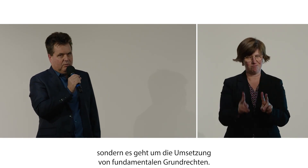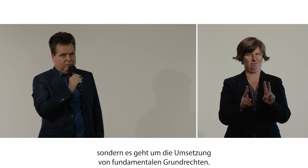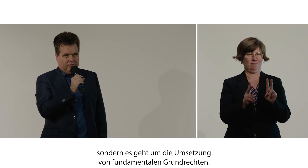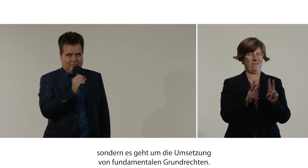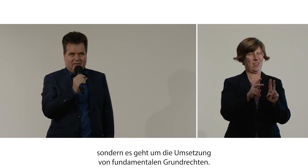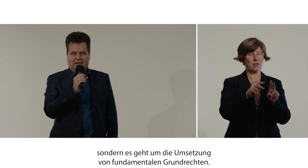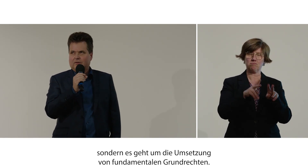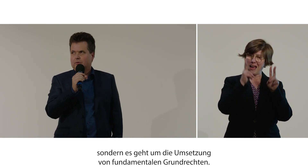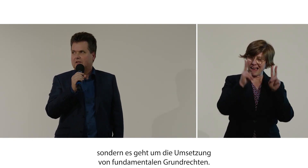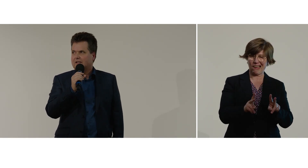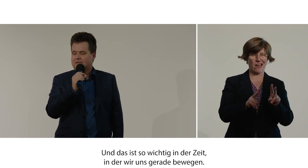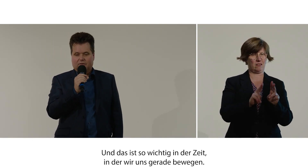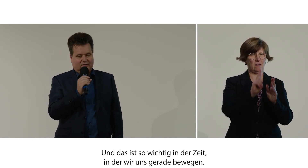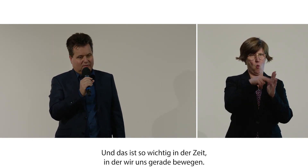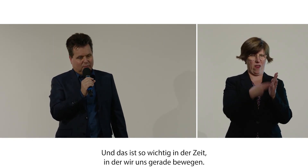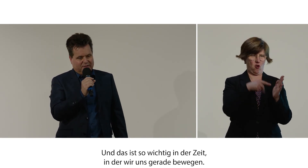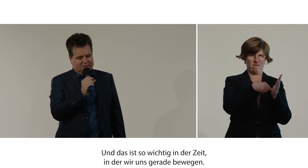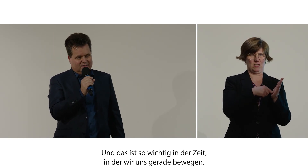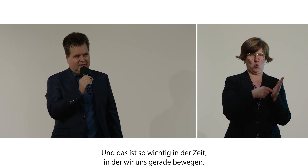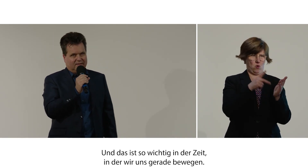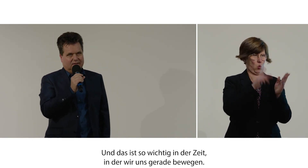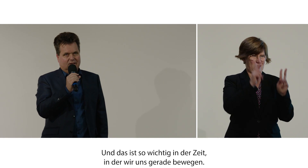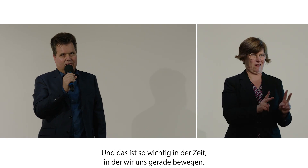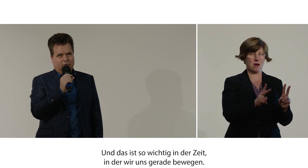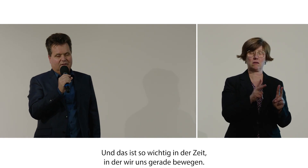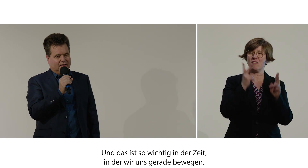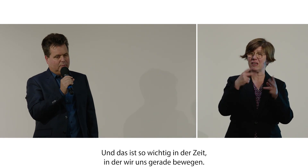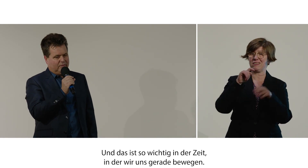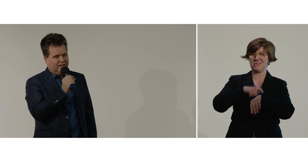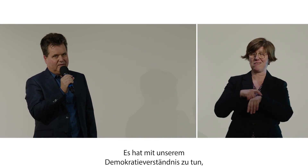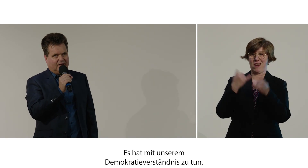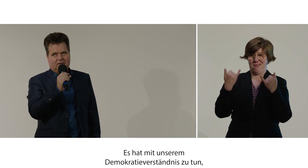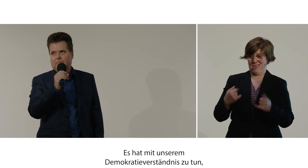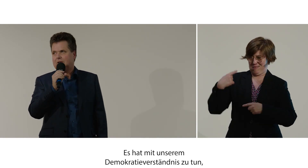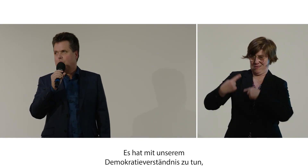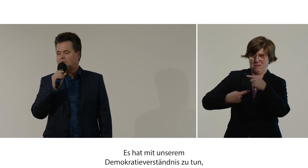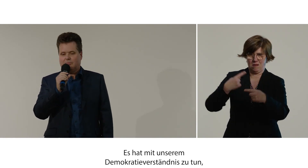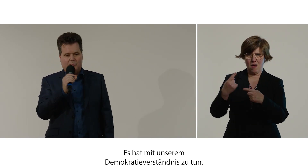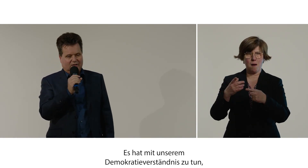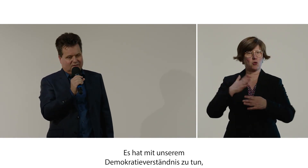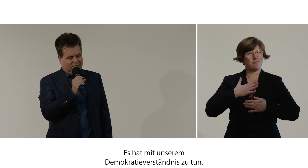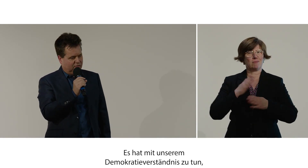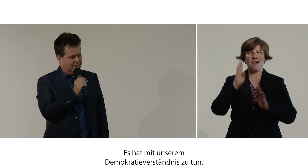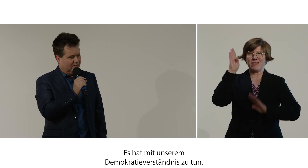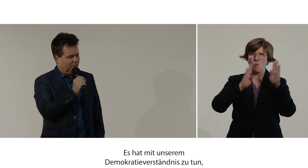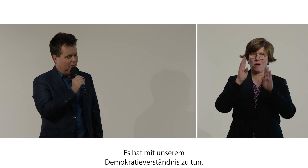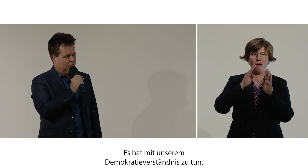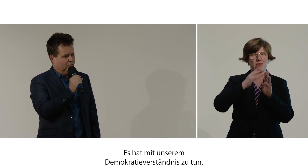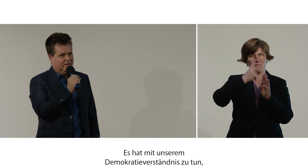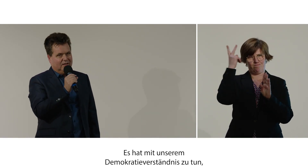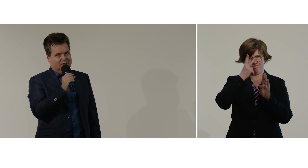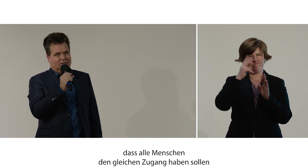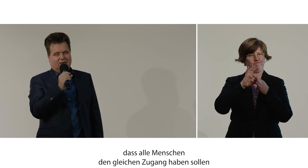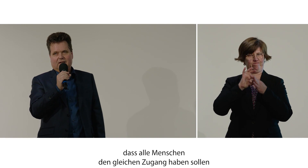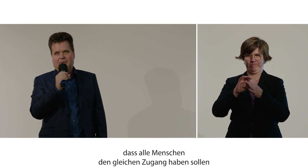fundamentalen Grundrechten und das ist so wichtig in der Zeit, in der wir uns gerade bewegen. Es hat mit unserem Demokratieverständnis zu